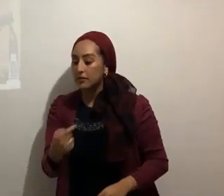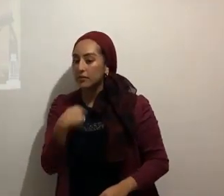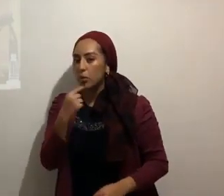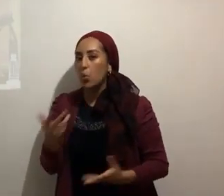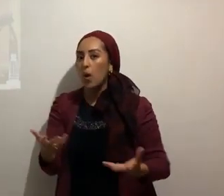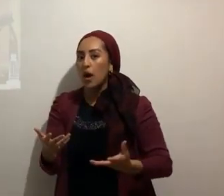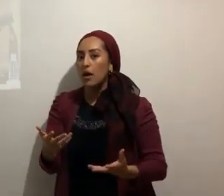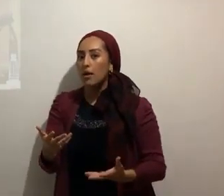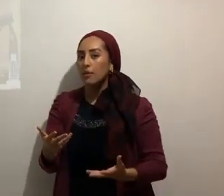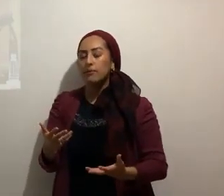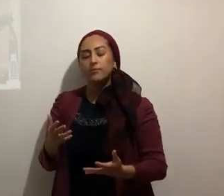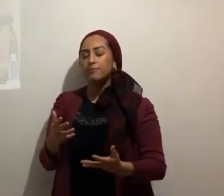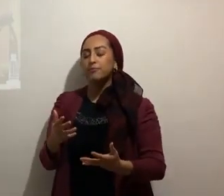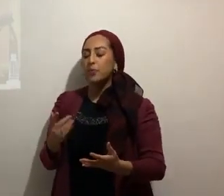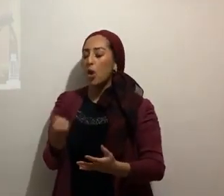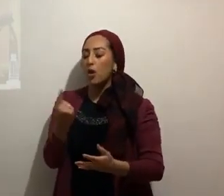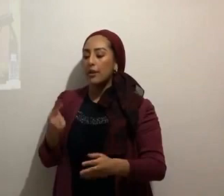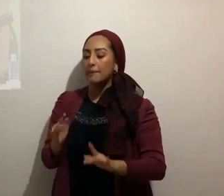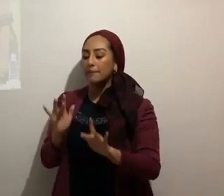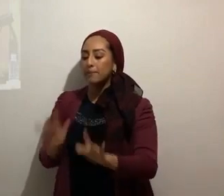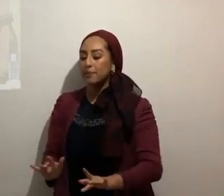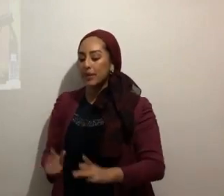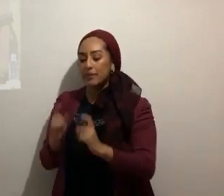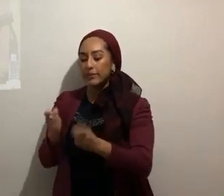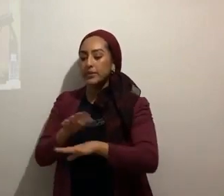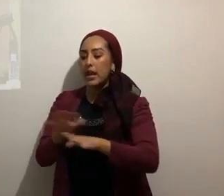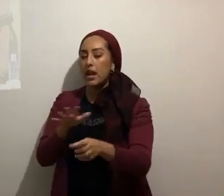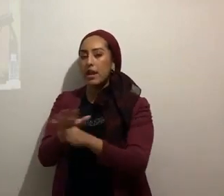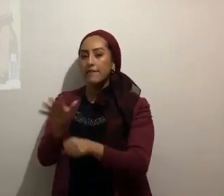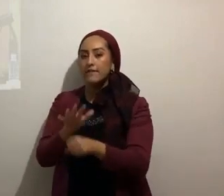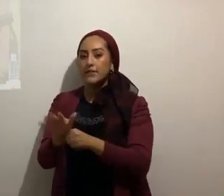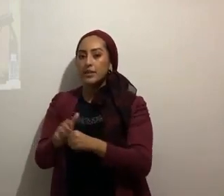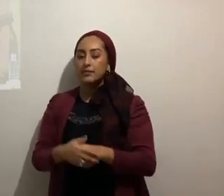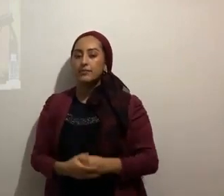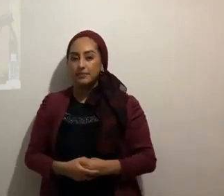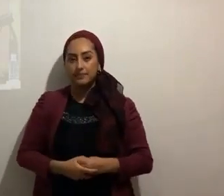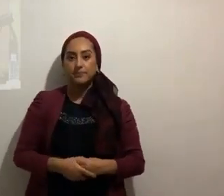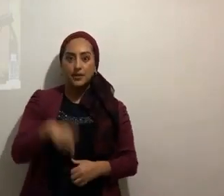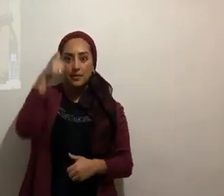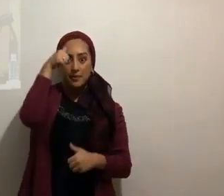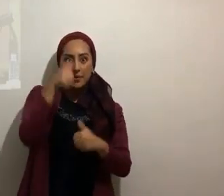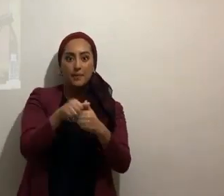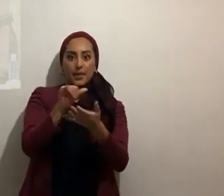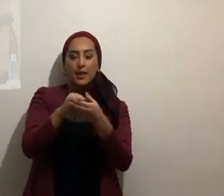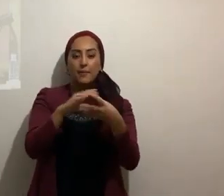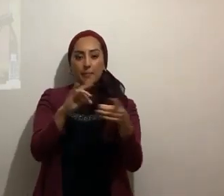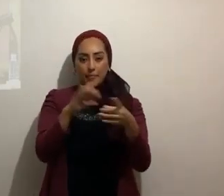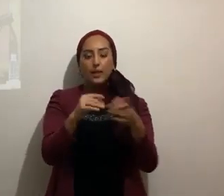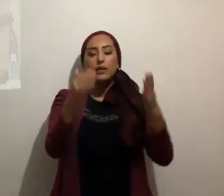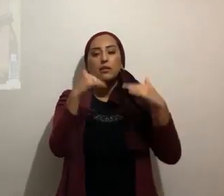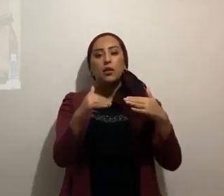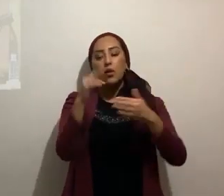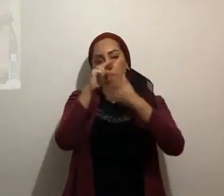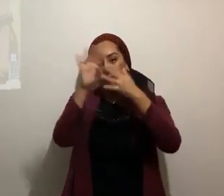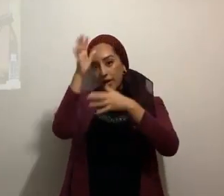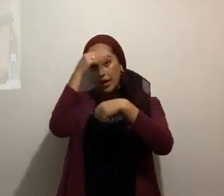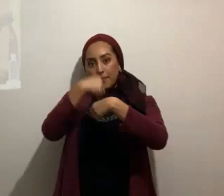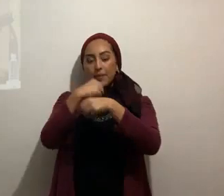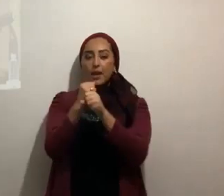Yahshua, mi gracia te basta. ¿Recuerdan eso? Sí. La creación el Eterno la